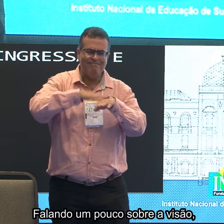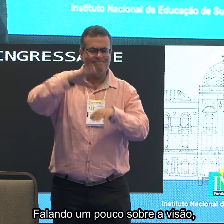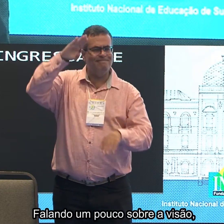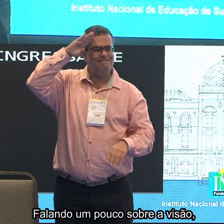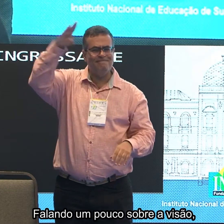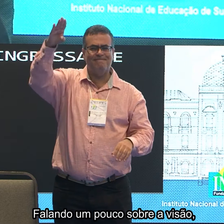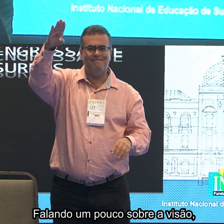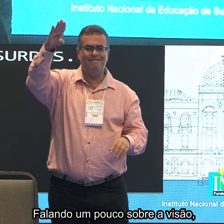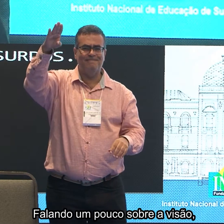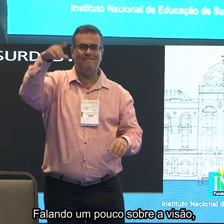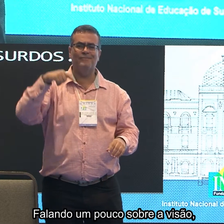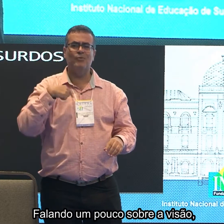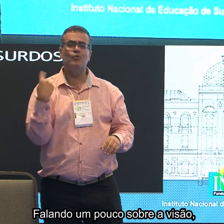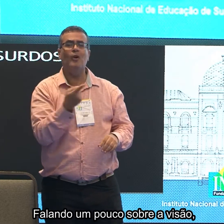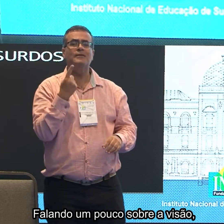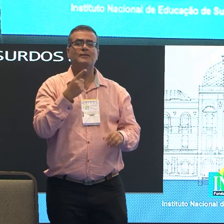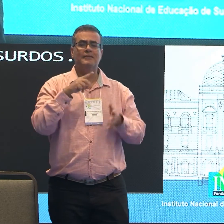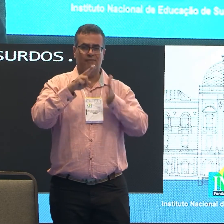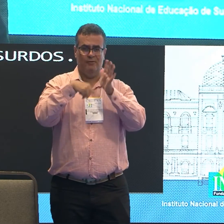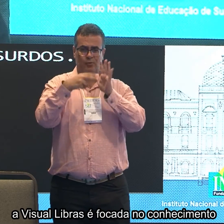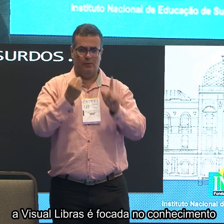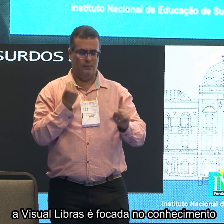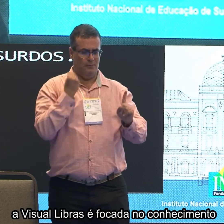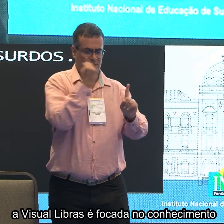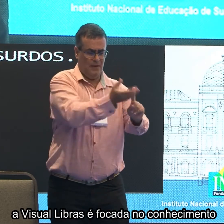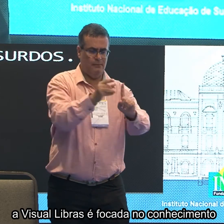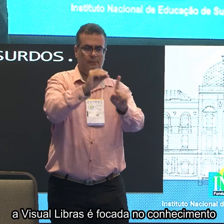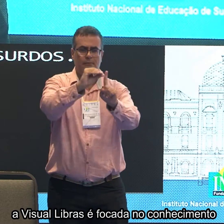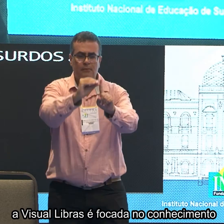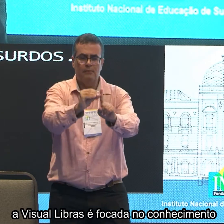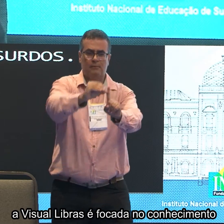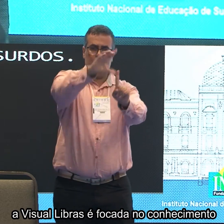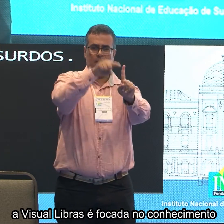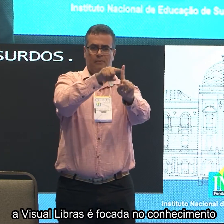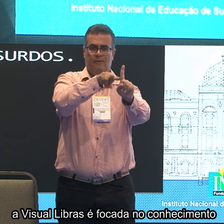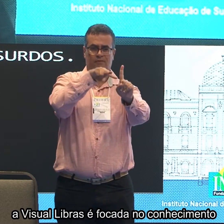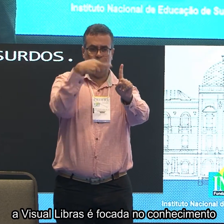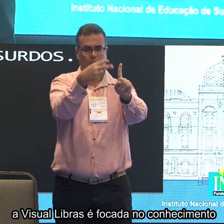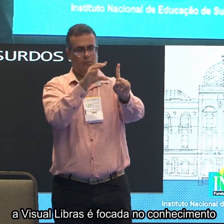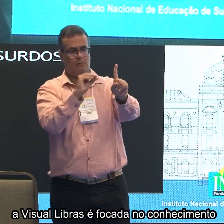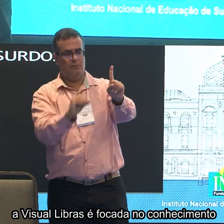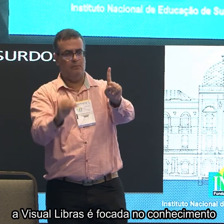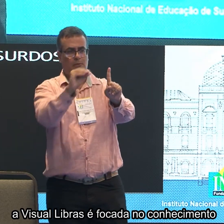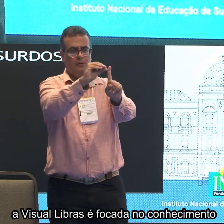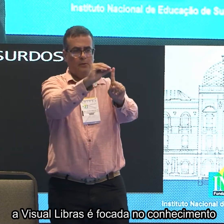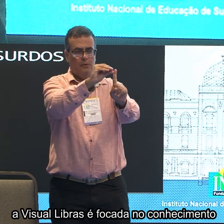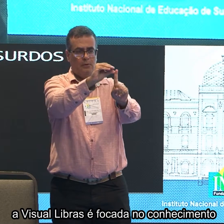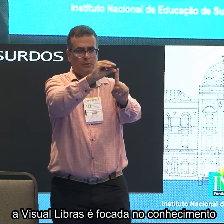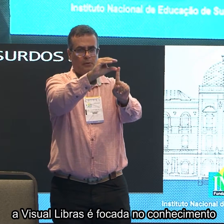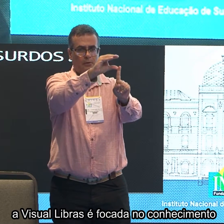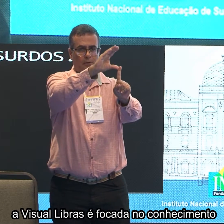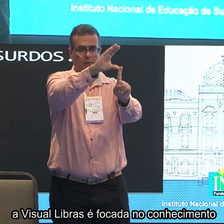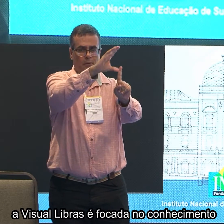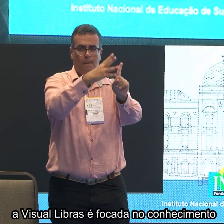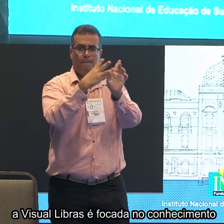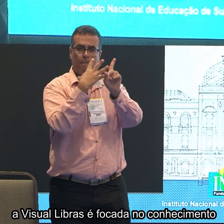Falando um pouco sobre a visão, a Visual Libras é focada no